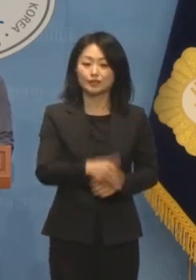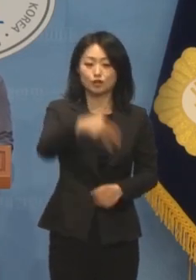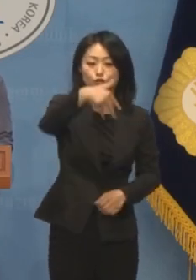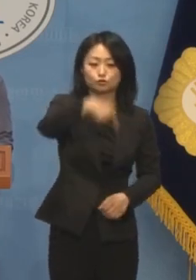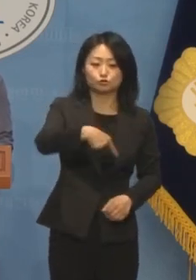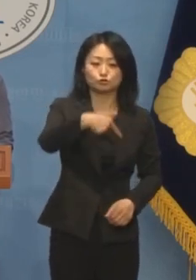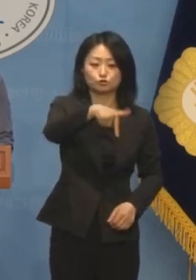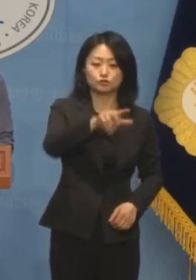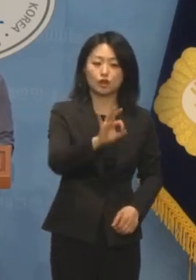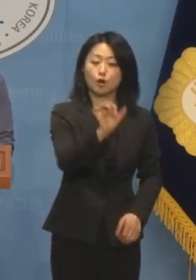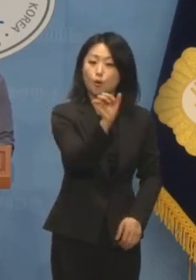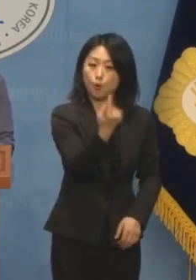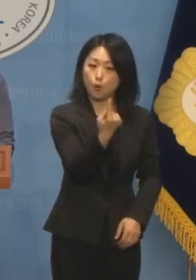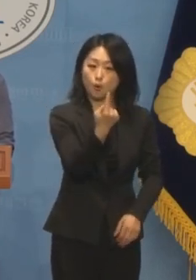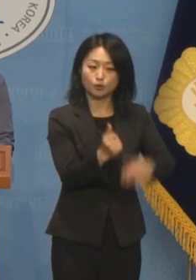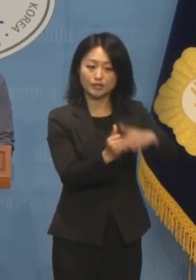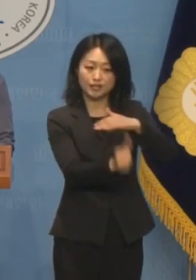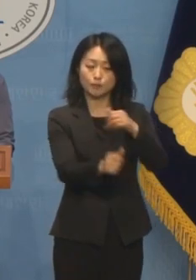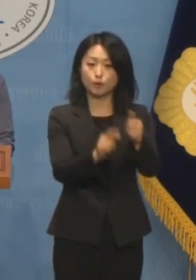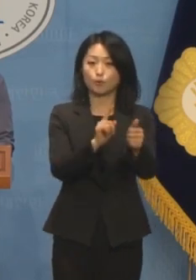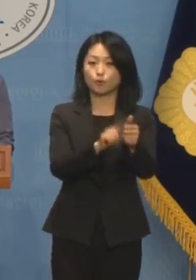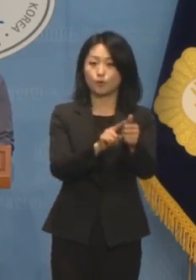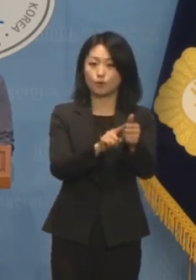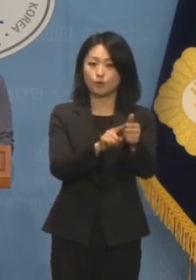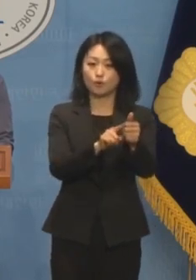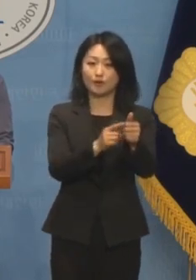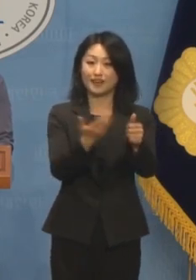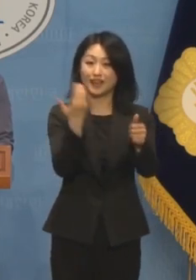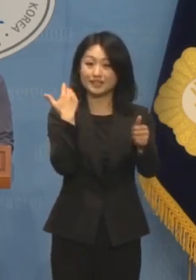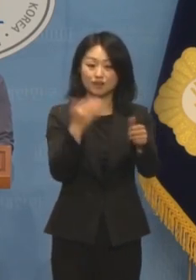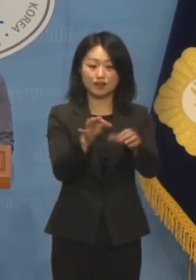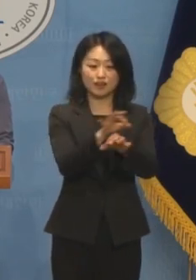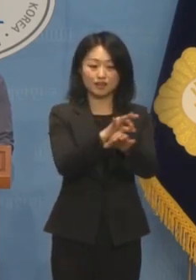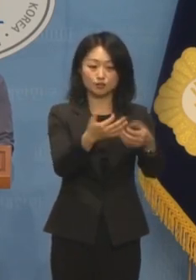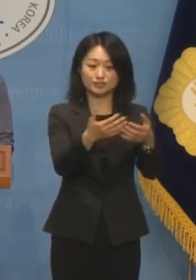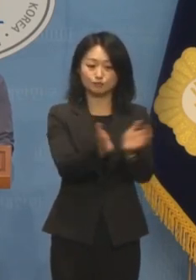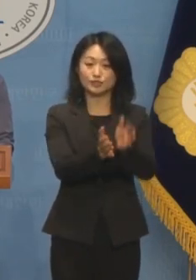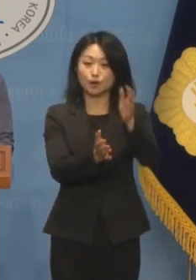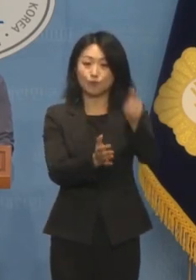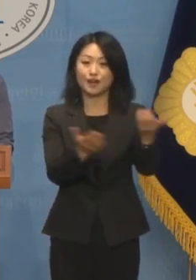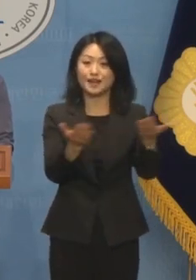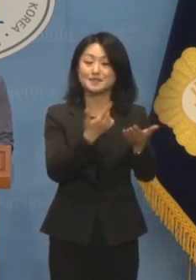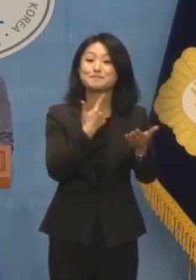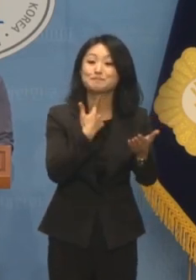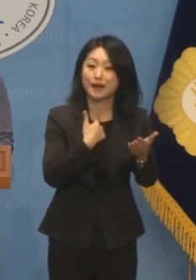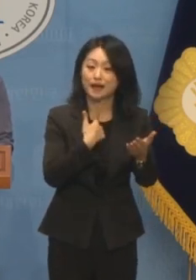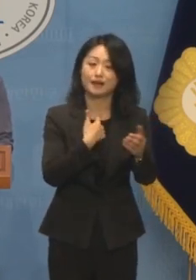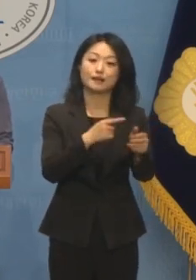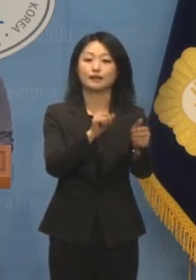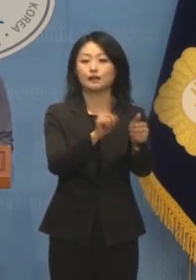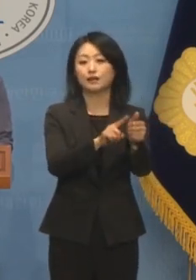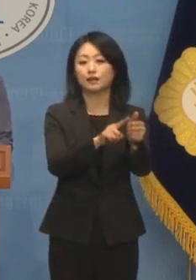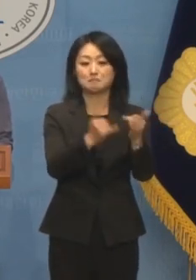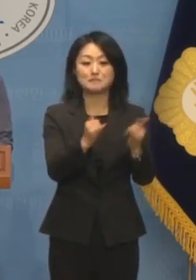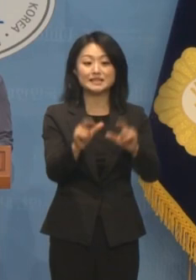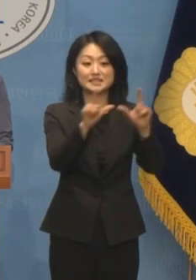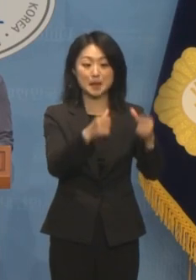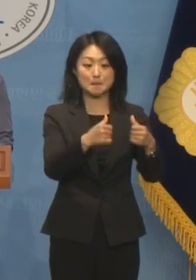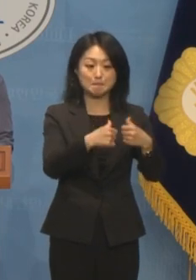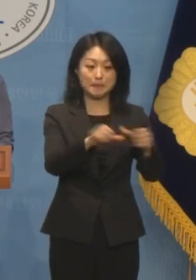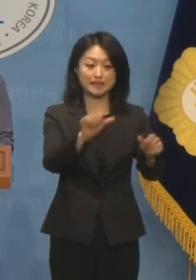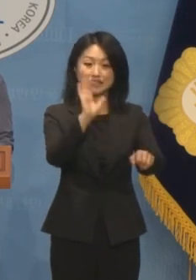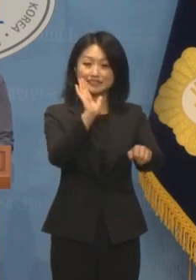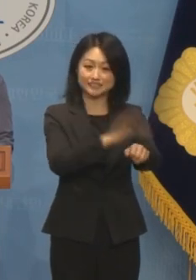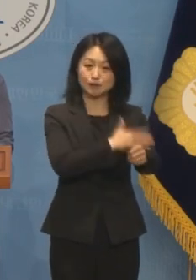추경호 원내대표는 현 정부의 첫 경제부총리 겸 기획재정부 장관 출신으로 민생